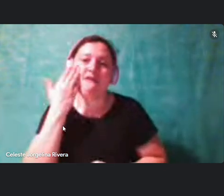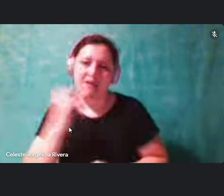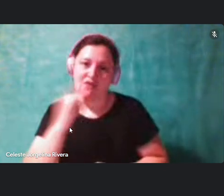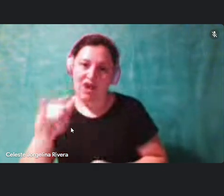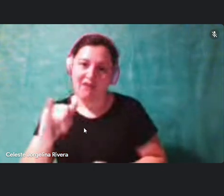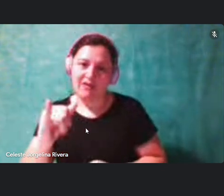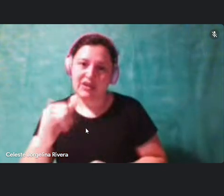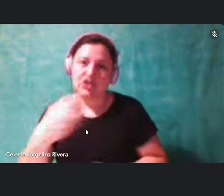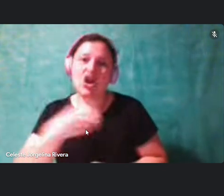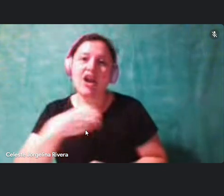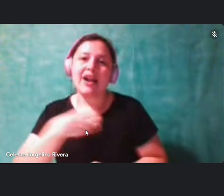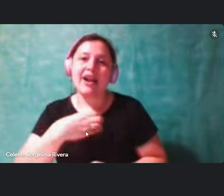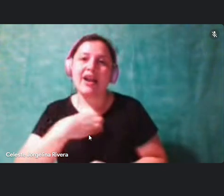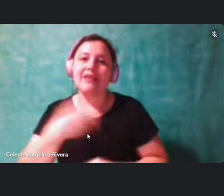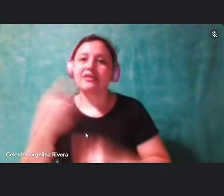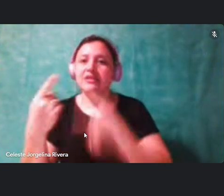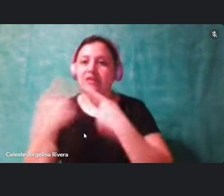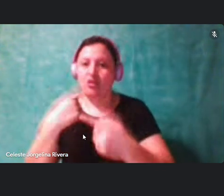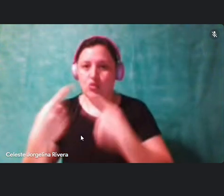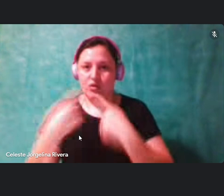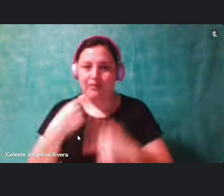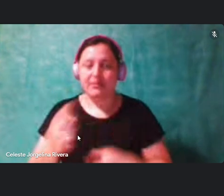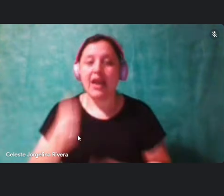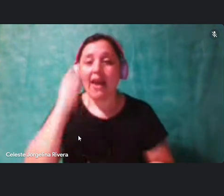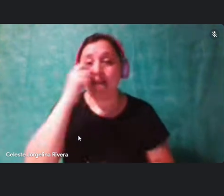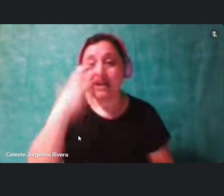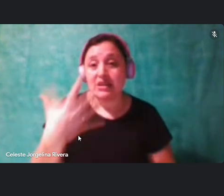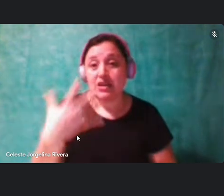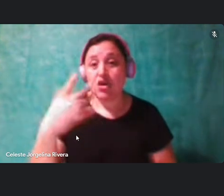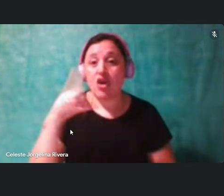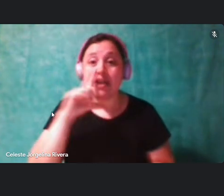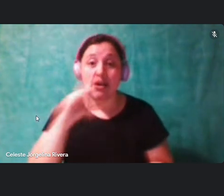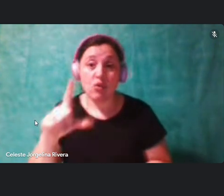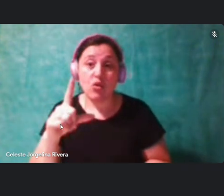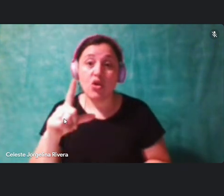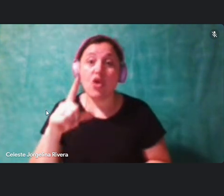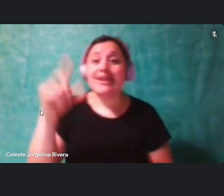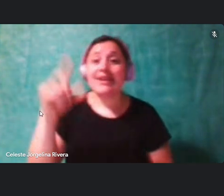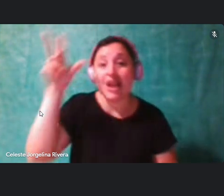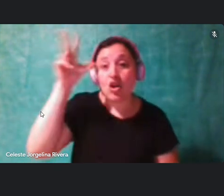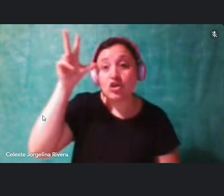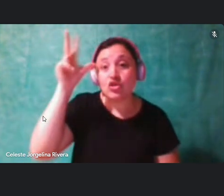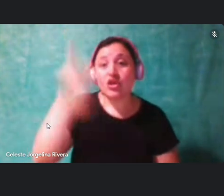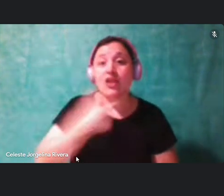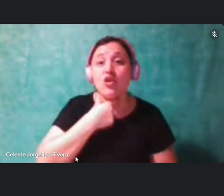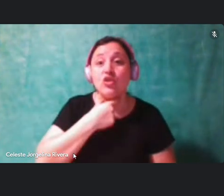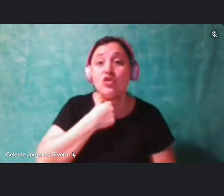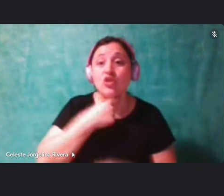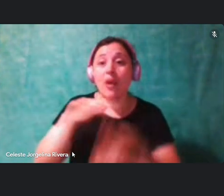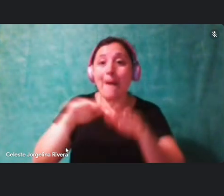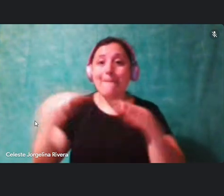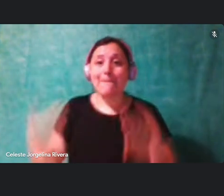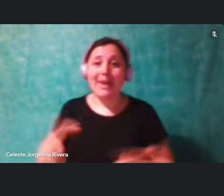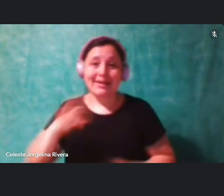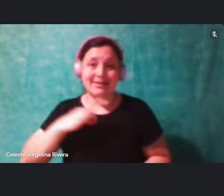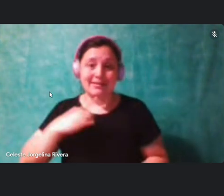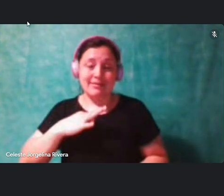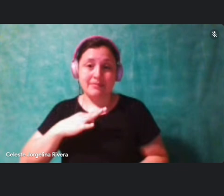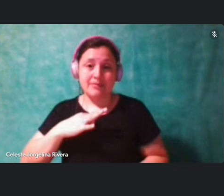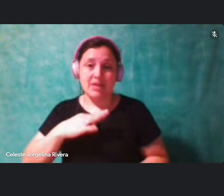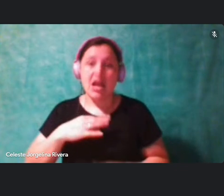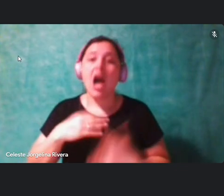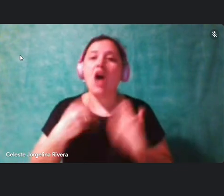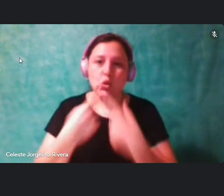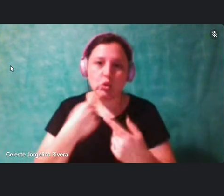el 8 de agosto son mesas de finales. Entonces, ahí no va a haber consulta, ¿sí? Pero si no,